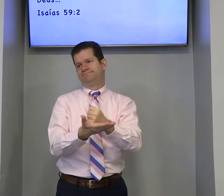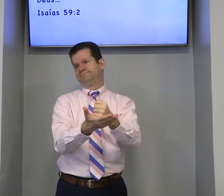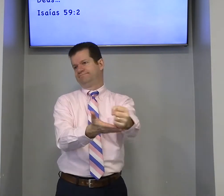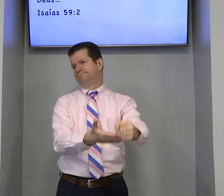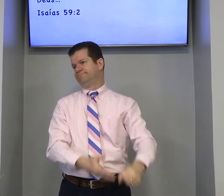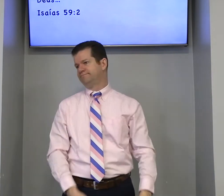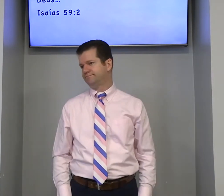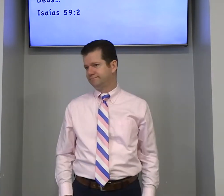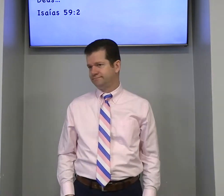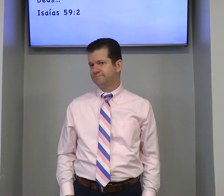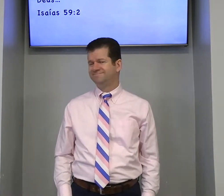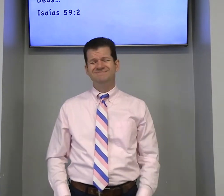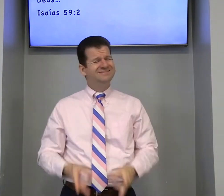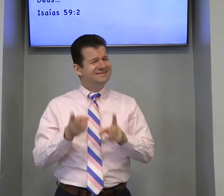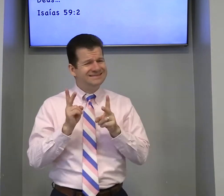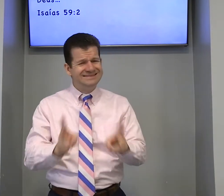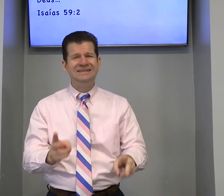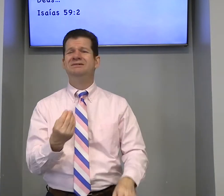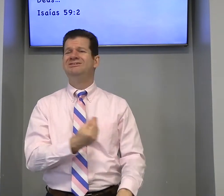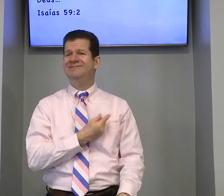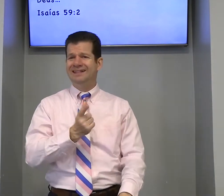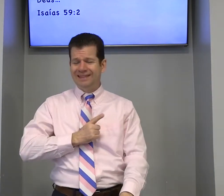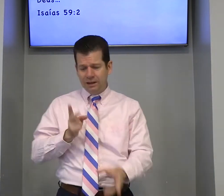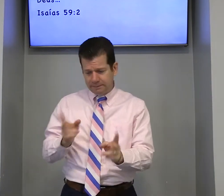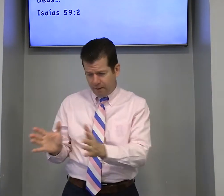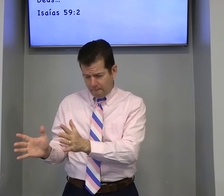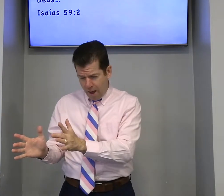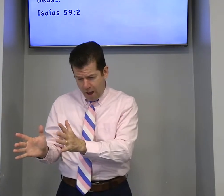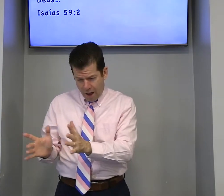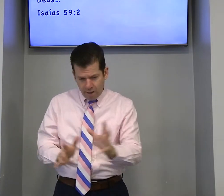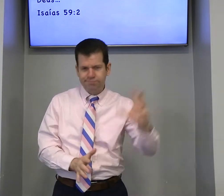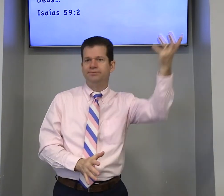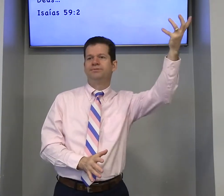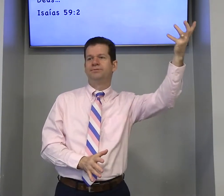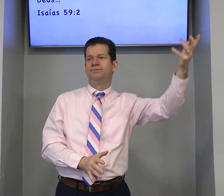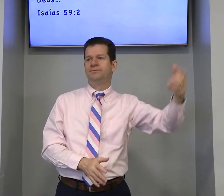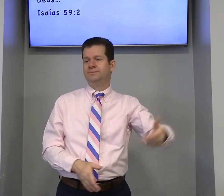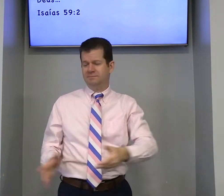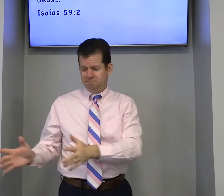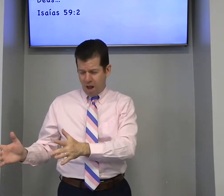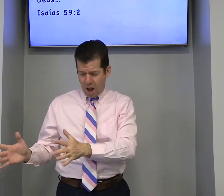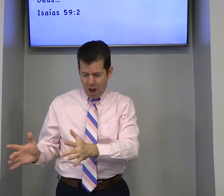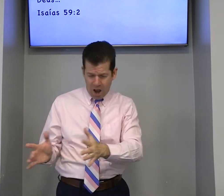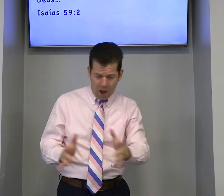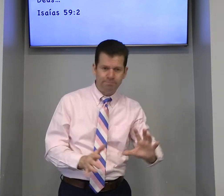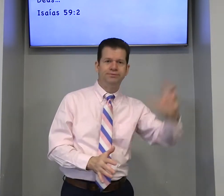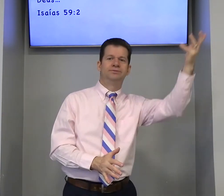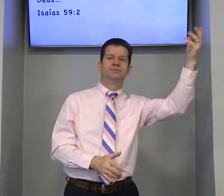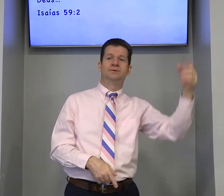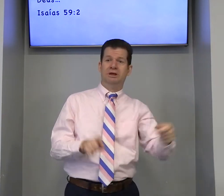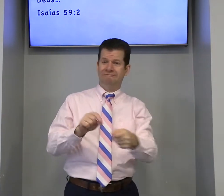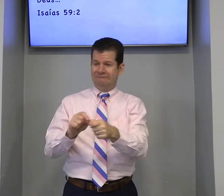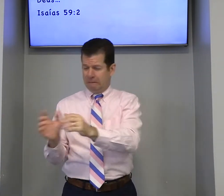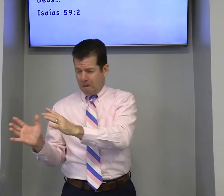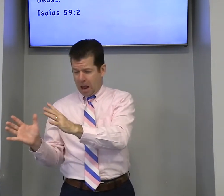o carro não vai durar muito tempo. Essa é a consequência. Qual é a consequência do pecado?